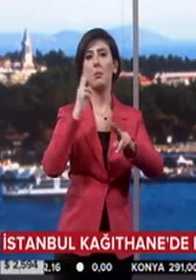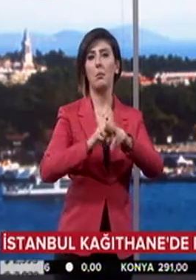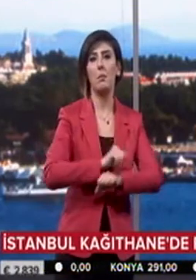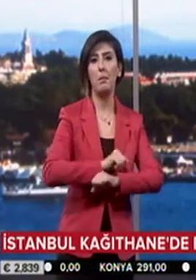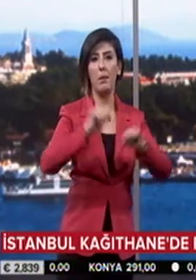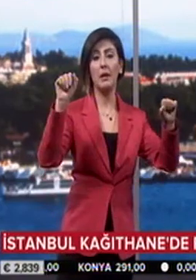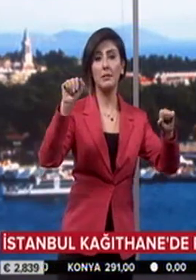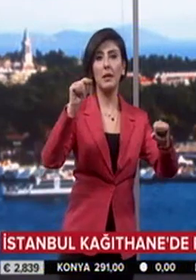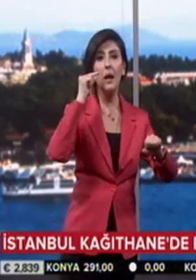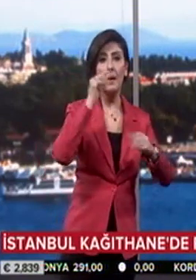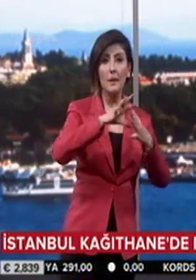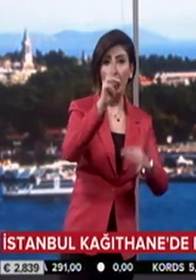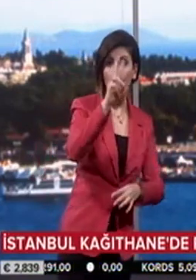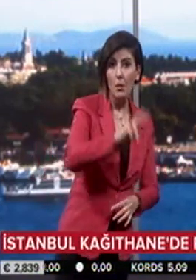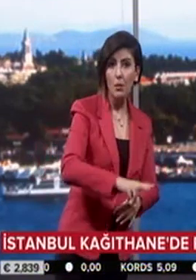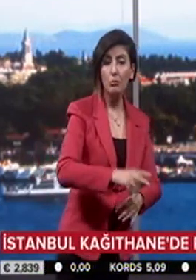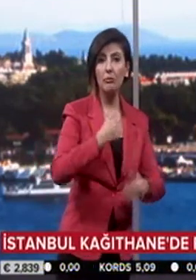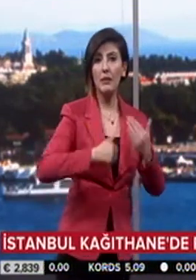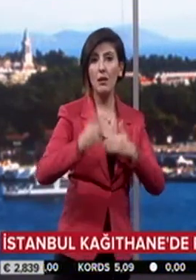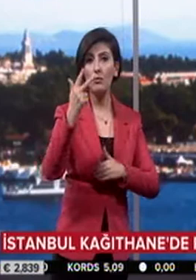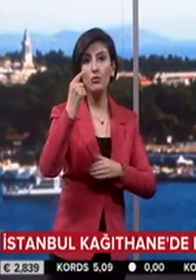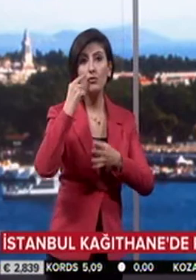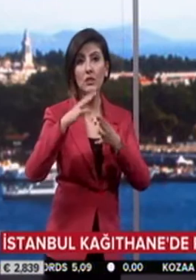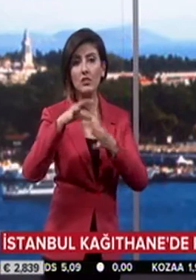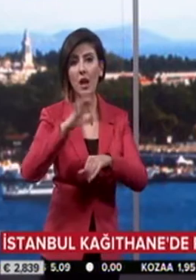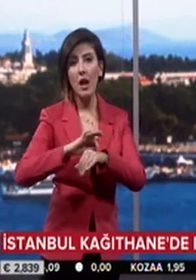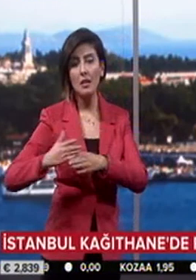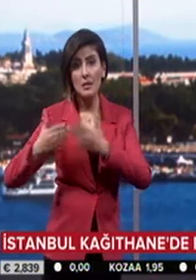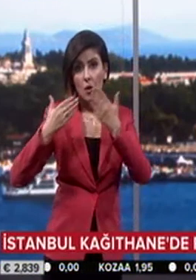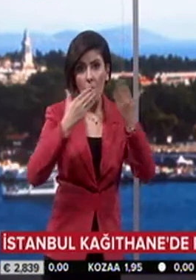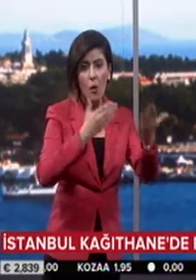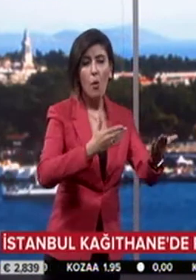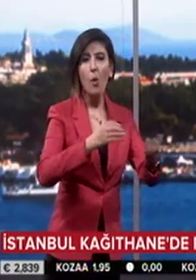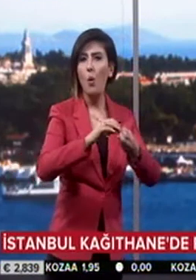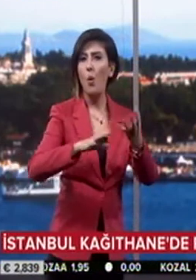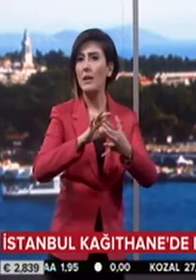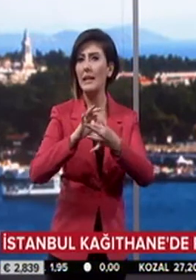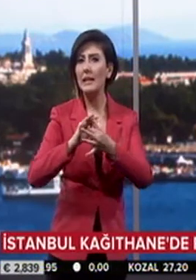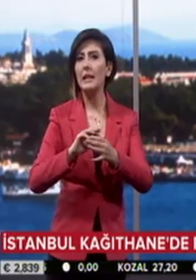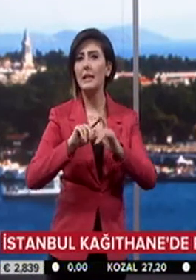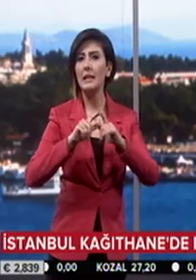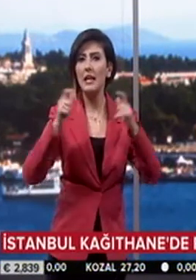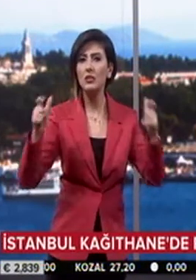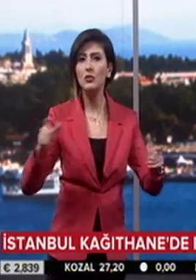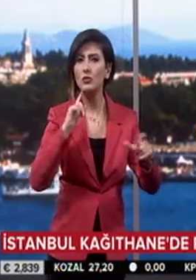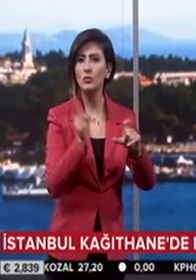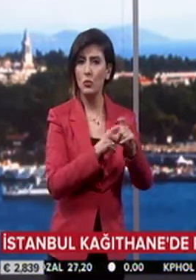Zor hayatını kaybetti. Yaralanan 3 kişi ise hastanelere kaldırıldı. Olayla ilgili geniş çaplı soruşturma sürerken